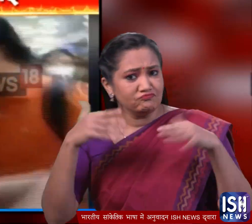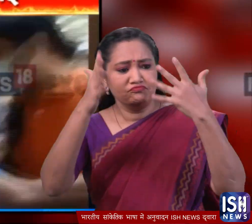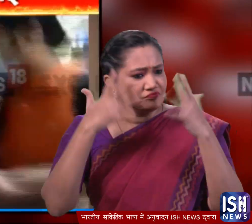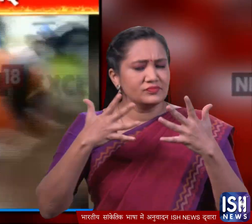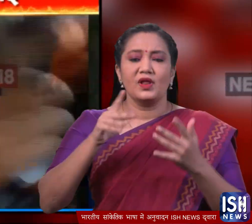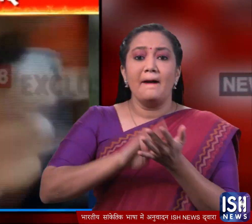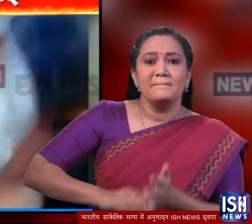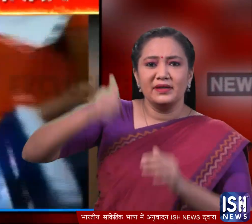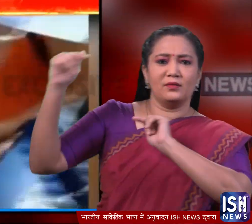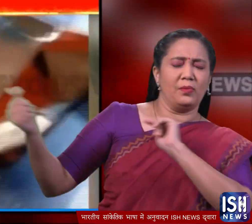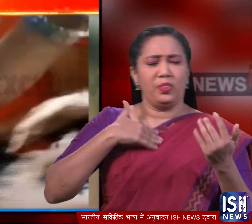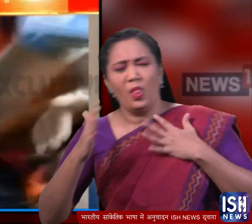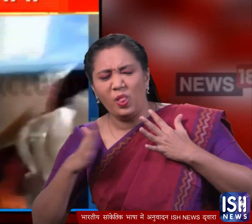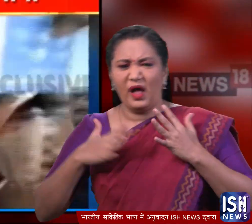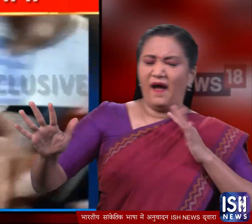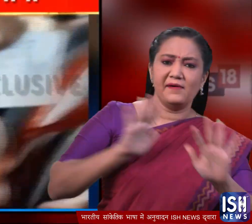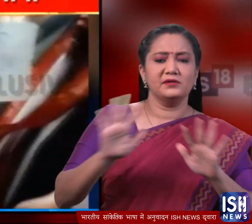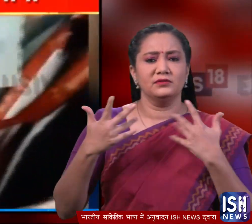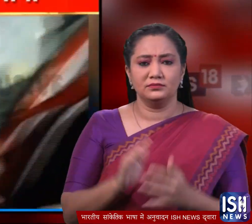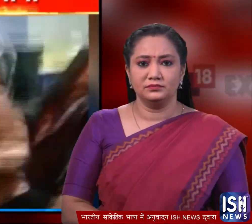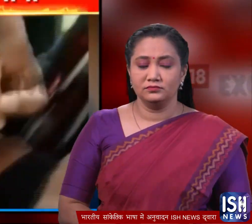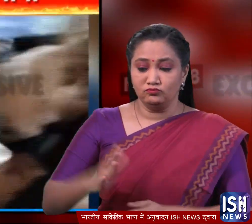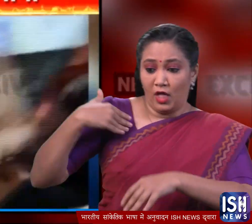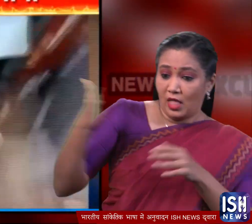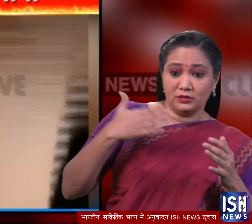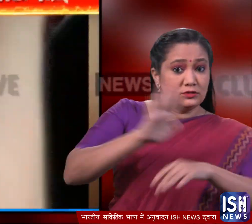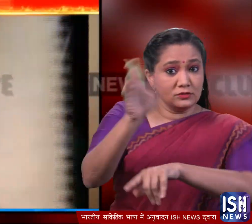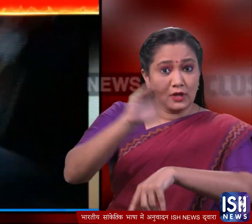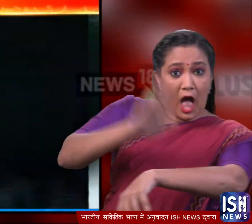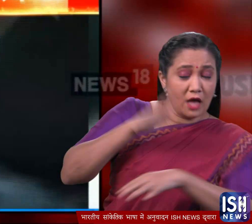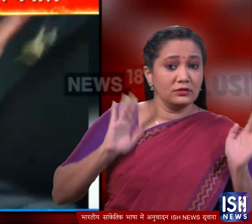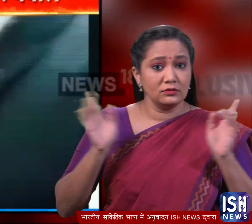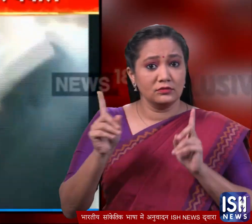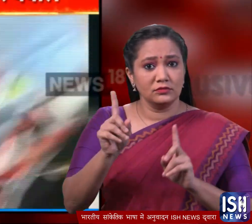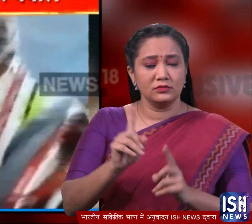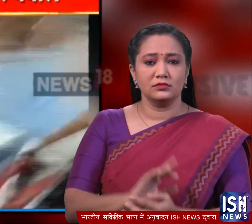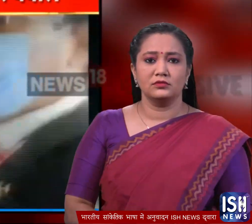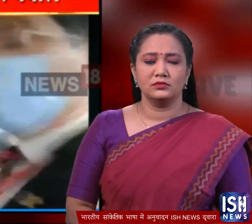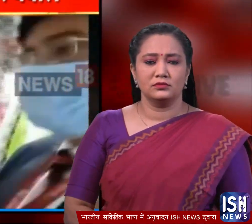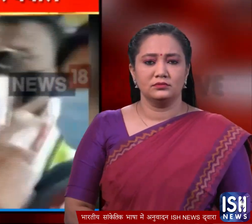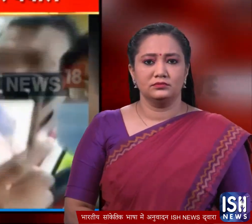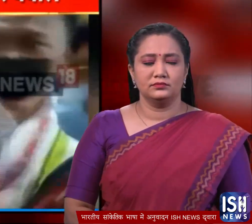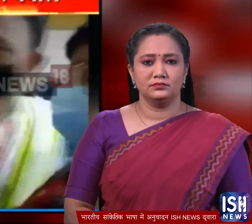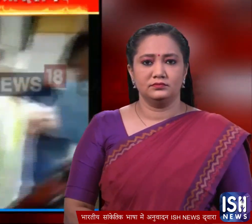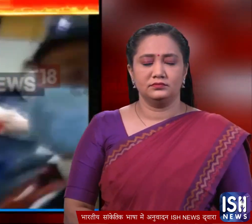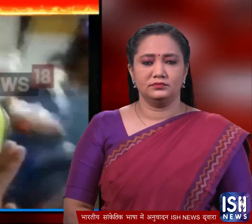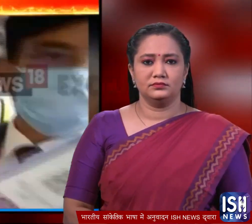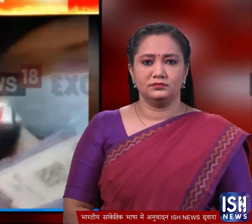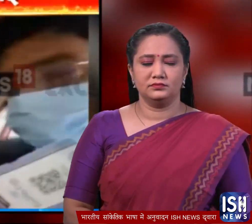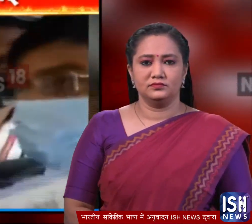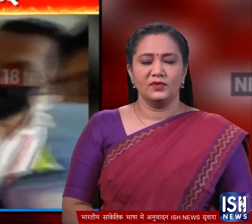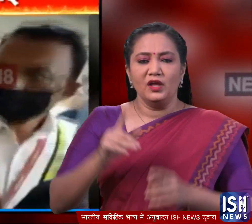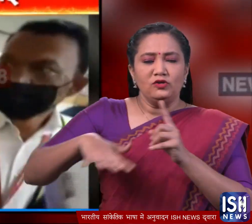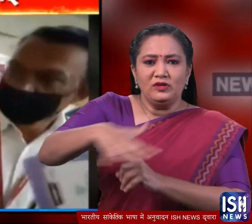दिया तो वो उसके मैनेजर के साथ धक्का मुक्की करने लगे। हीरो नहीं बनना, हीरो नहीं बनना। अरे क्यों नहीं